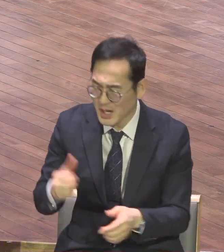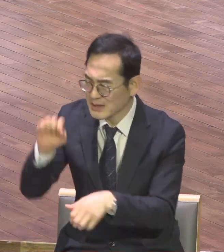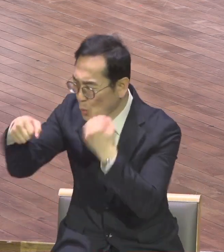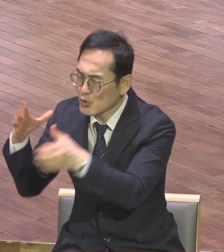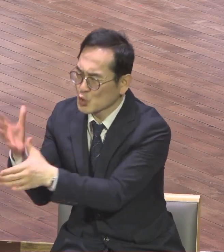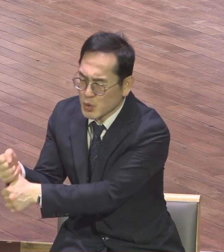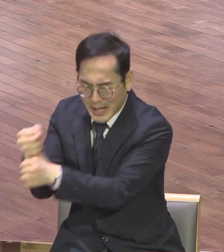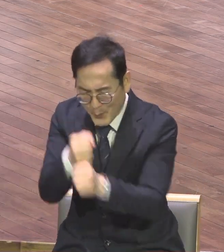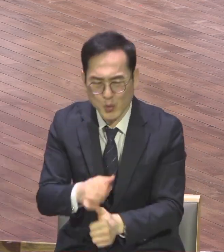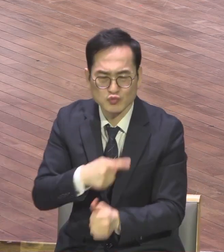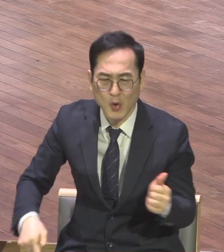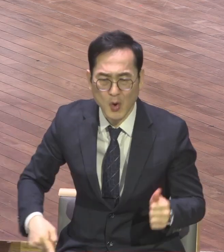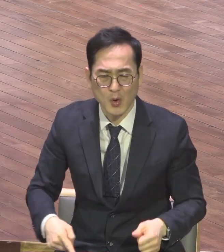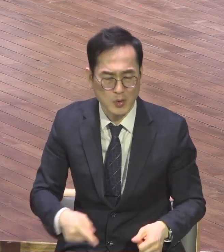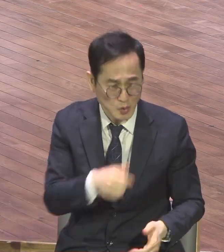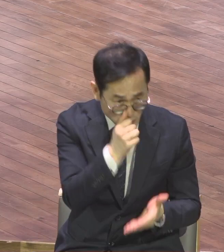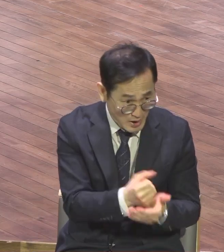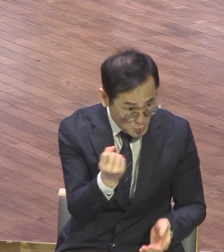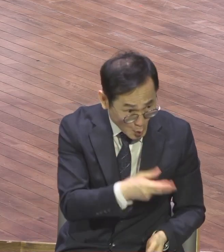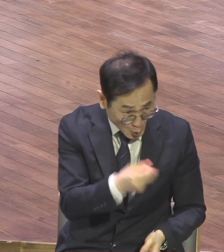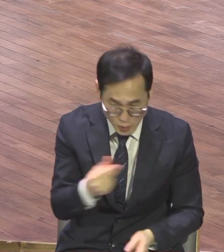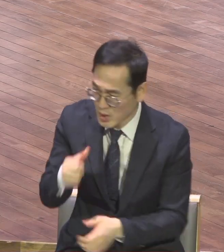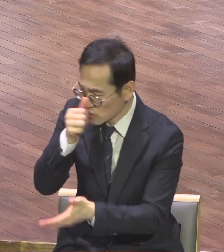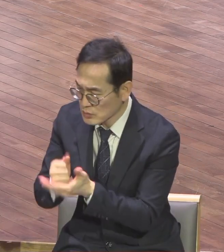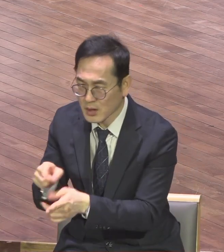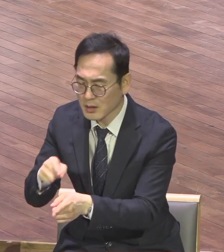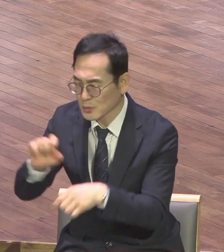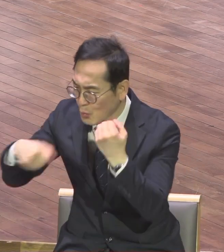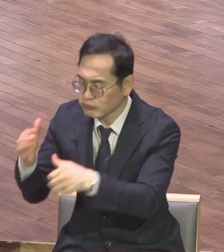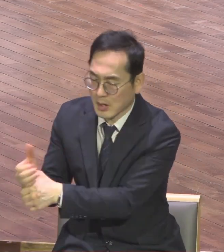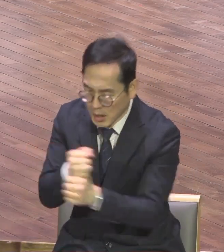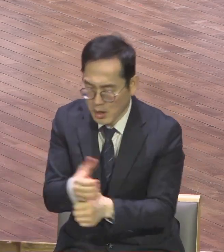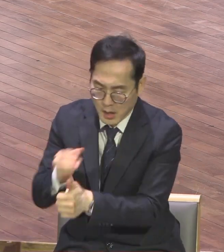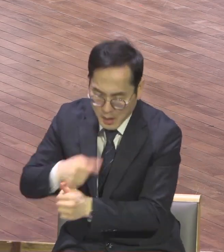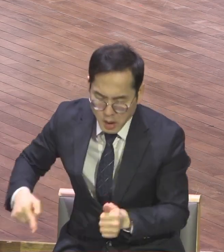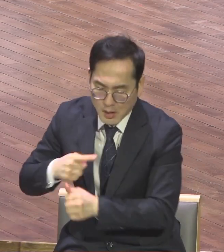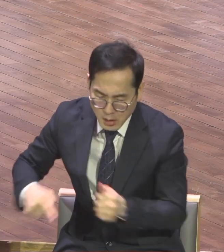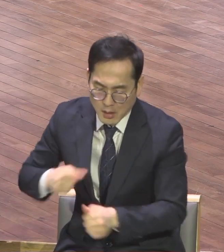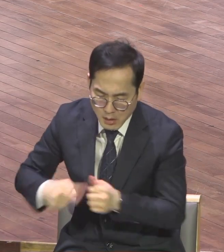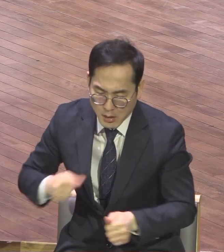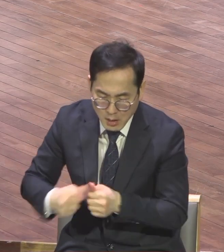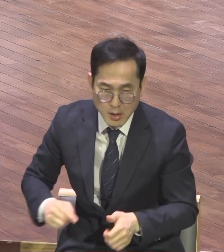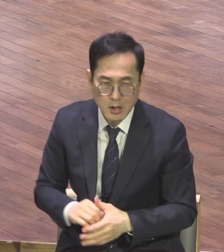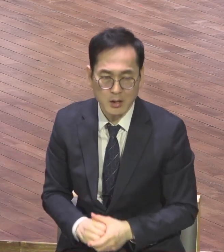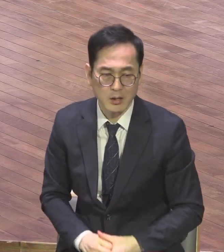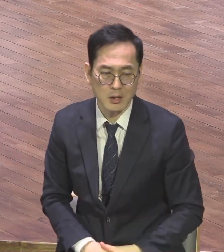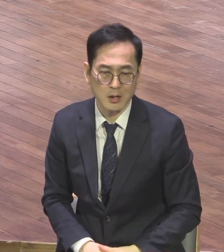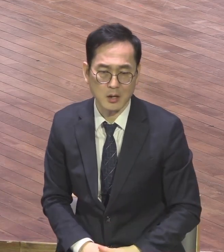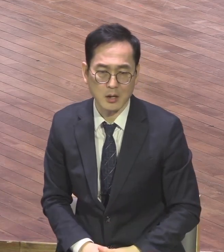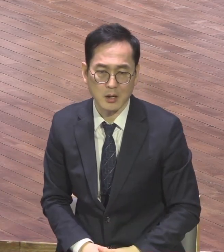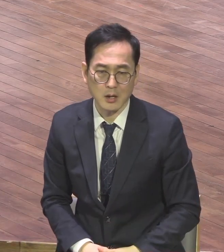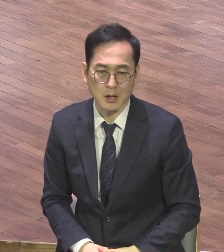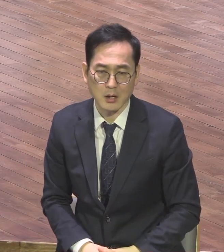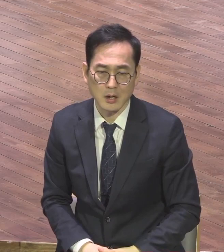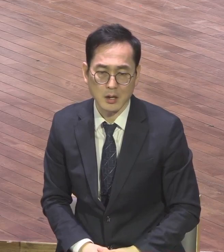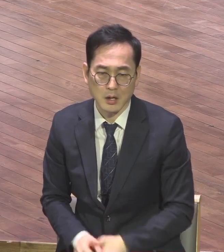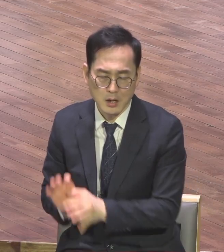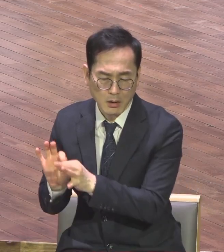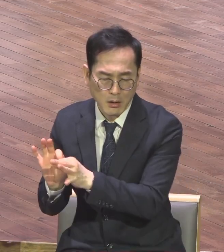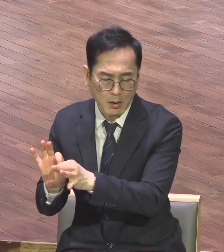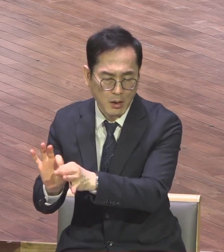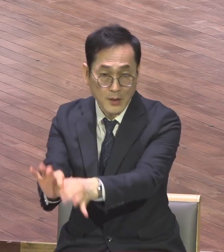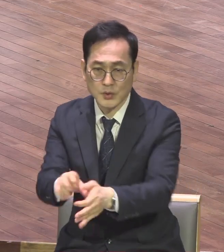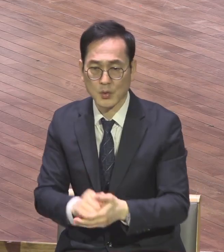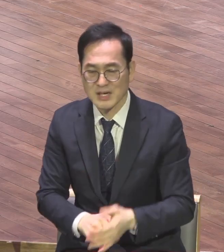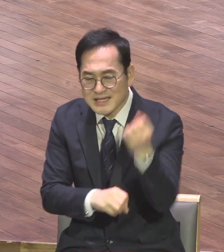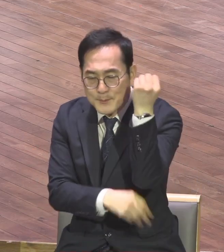또 짐승 잡아야 돼. 또 잡아야 돼. 그러니까 맨날 올 때마다 짐승 들고 와서 치료는 끝이 없잖아요.